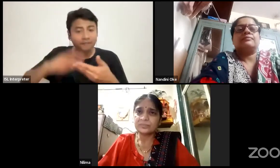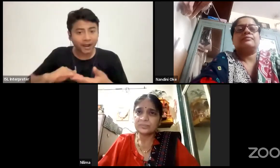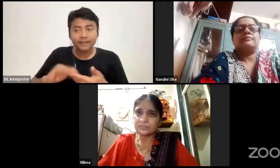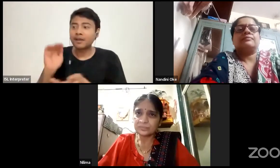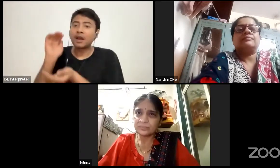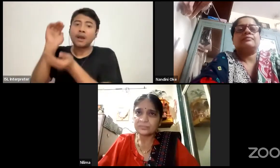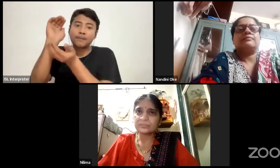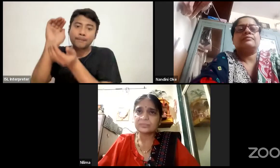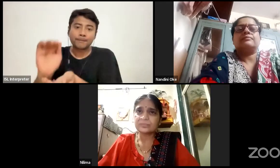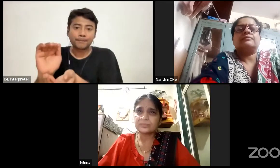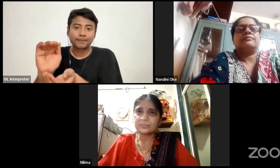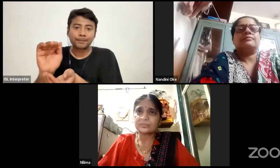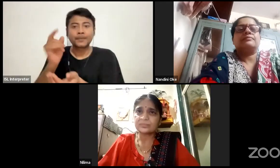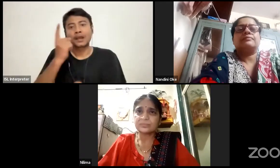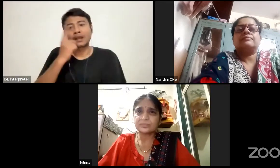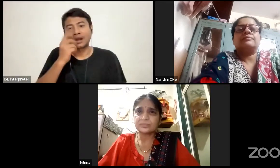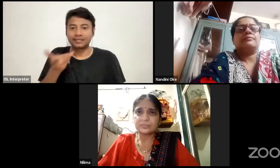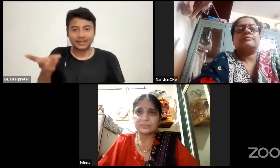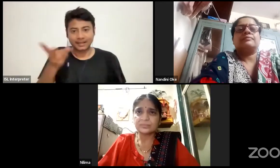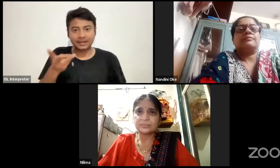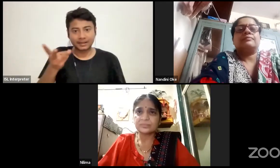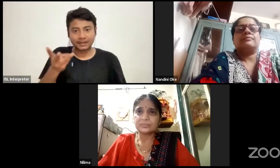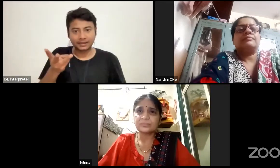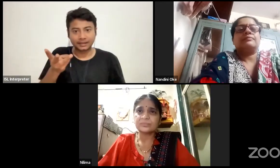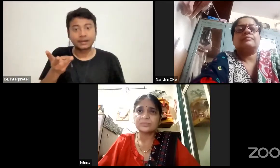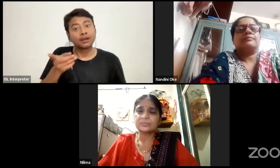सेविंग्स उसमें चली गई।